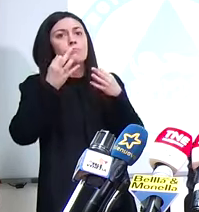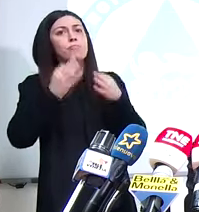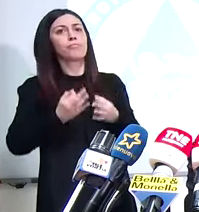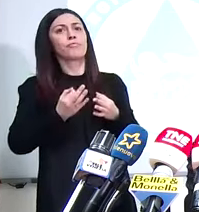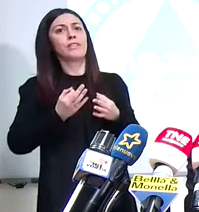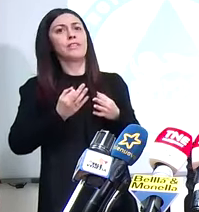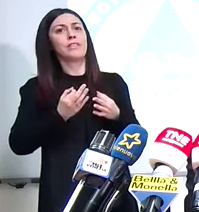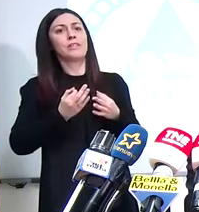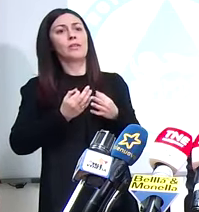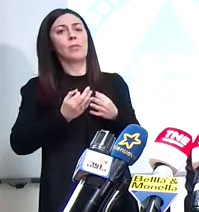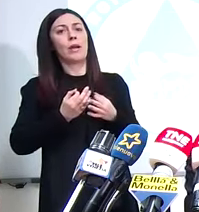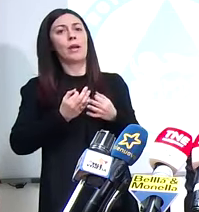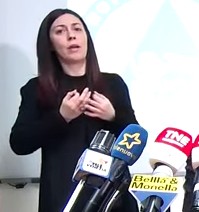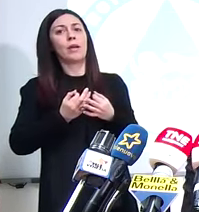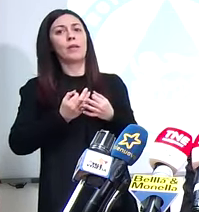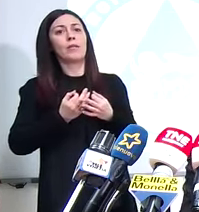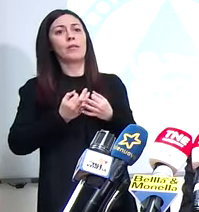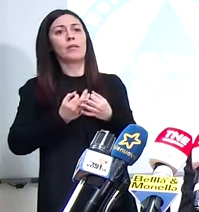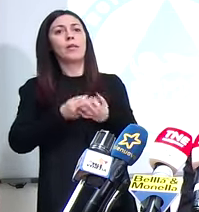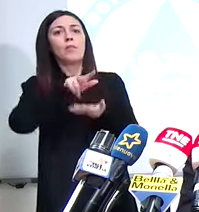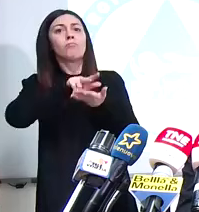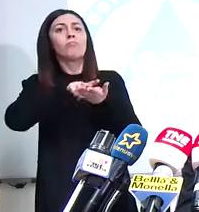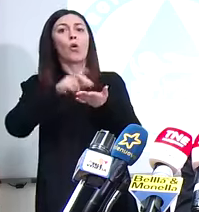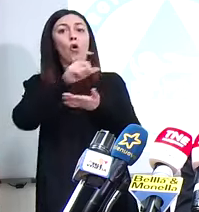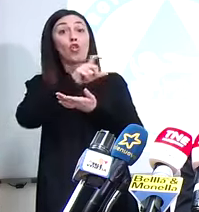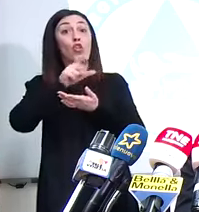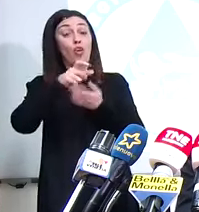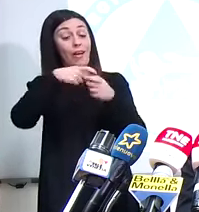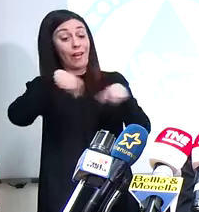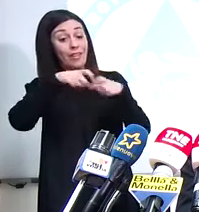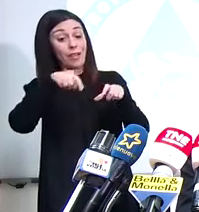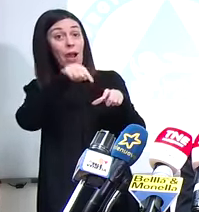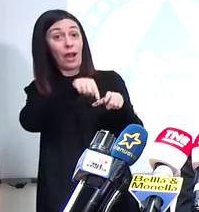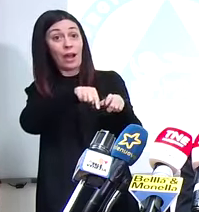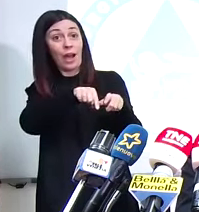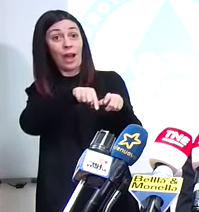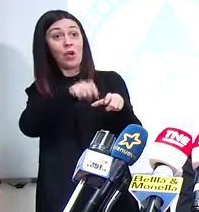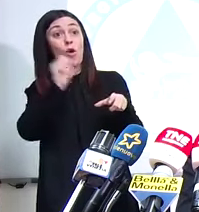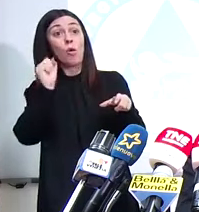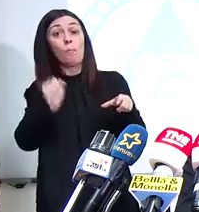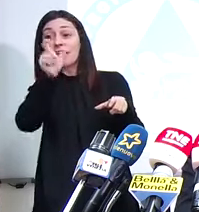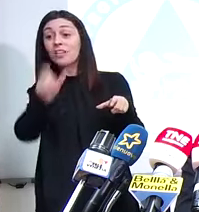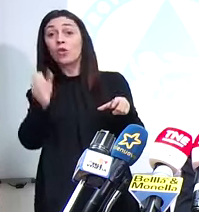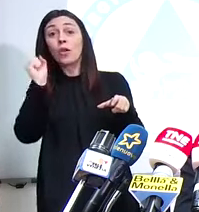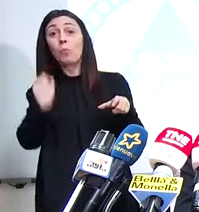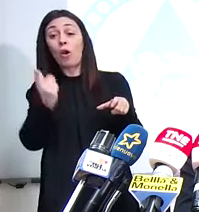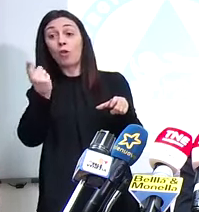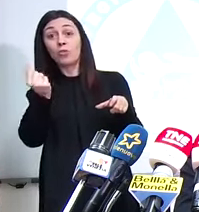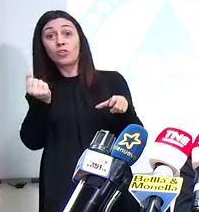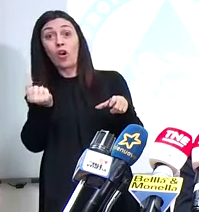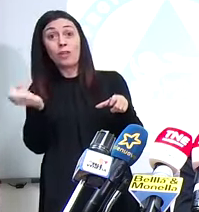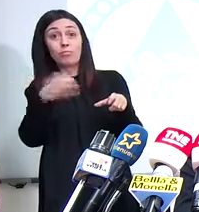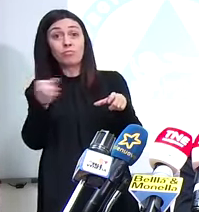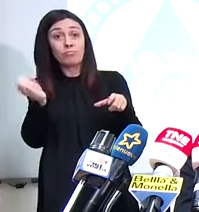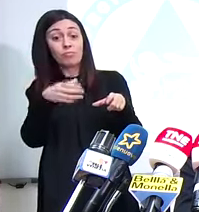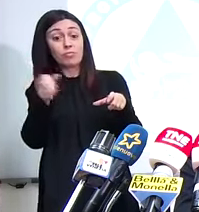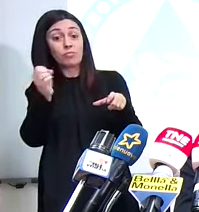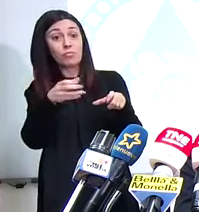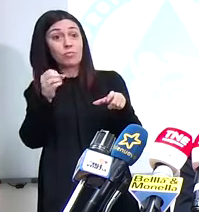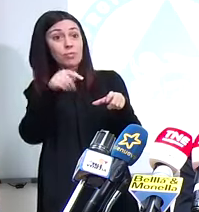delle donazioni in previsione dell'acquisto è una possibilità che la regione può